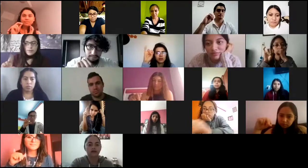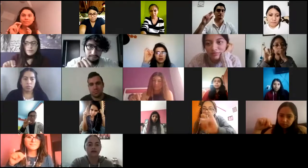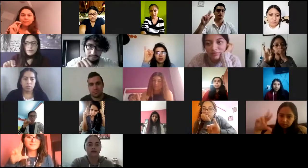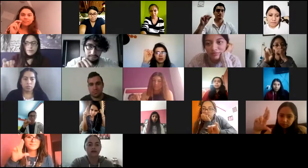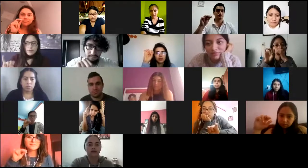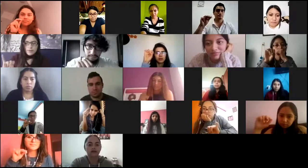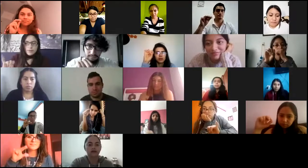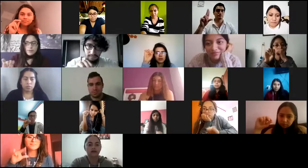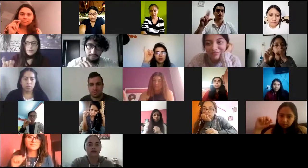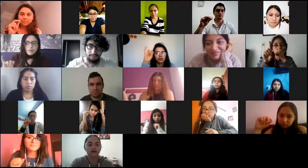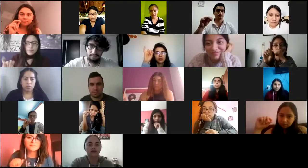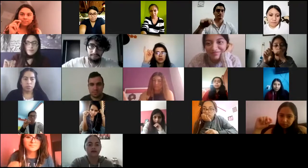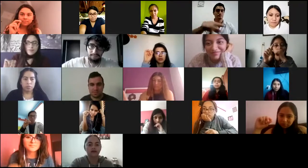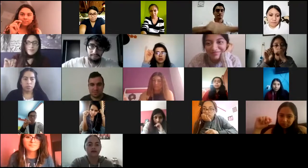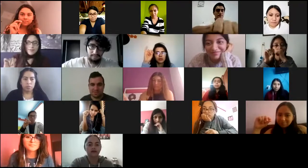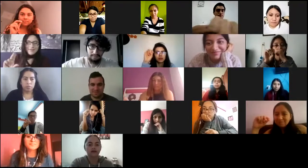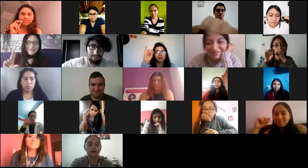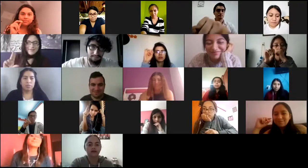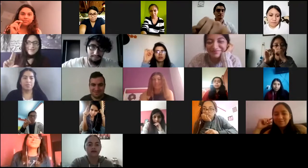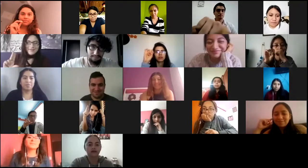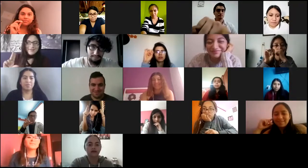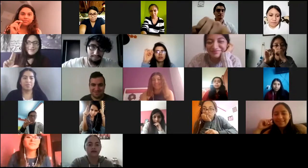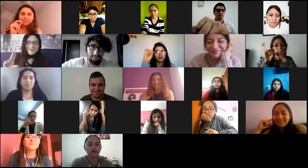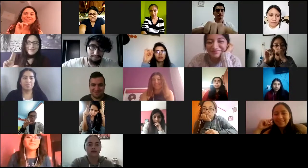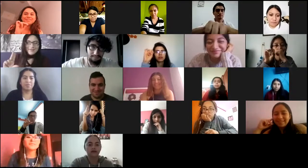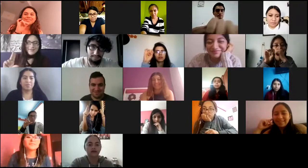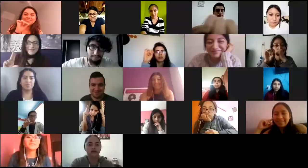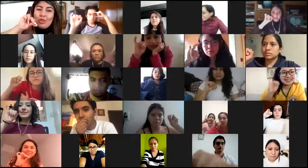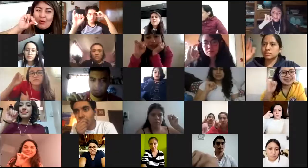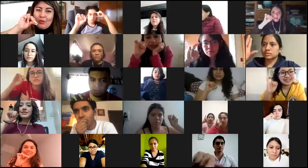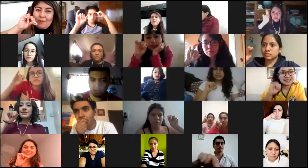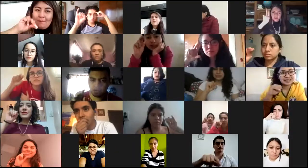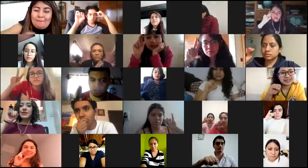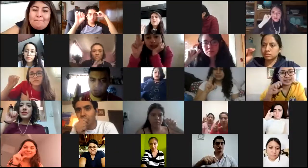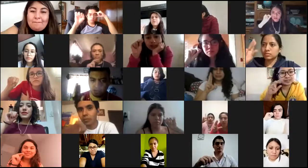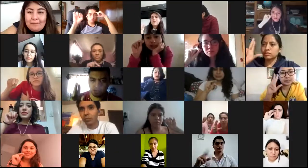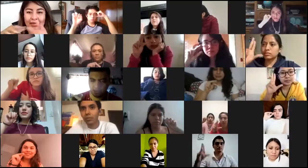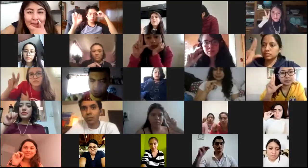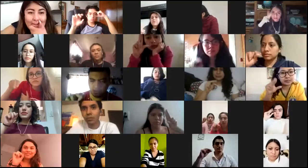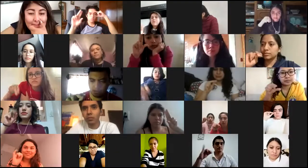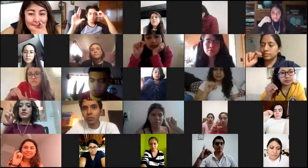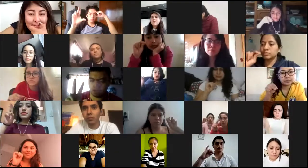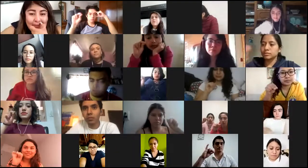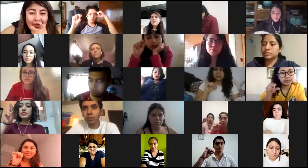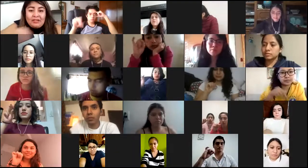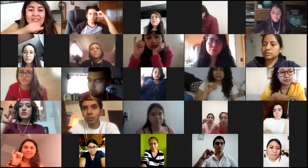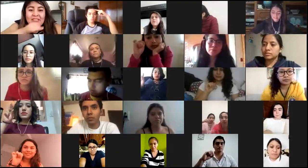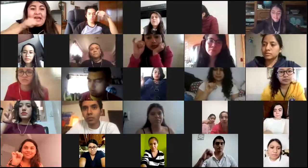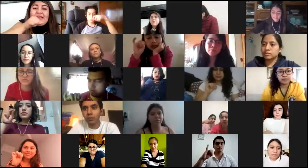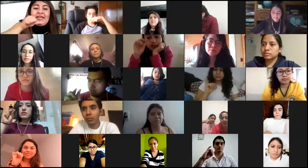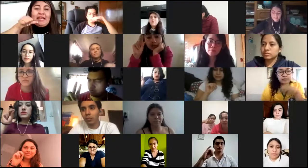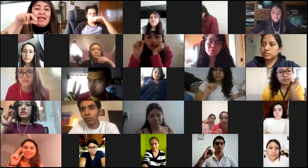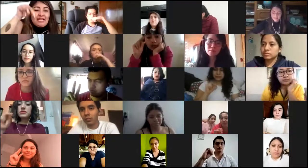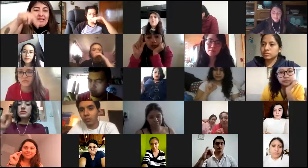agua. De modo que digamos agua, no. Sí, no. ¿Vale? ¿Dónde está?